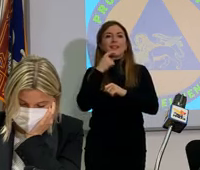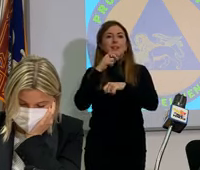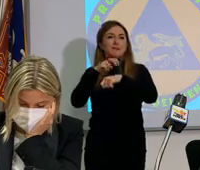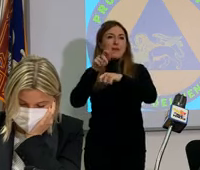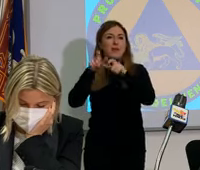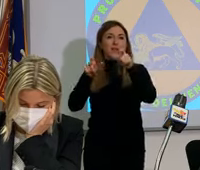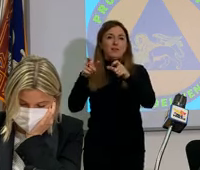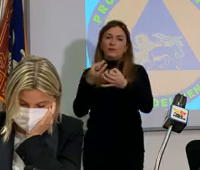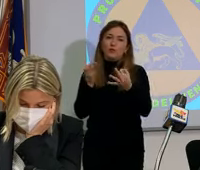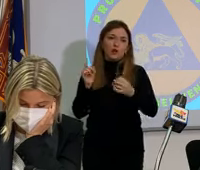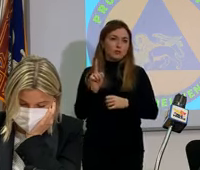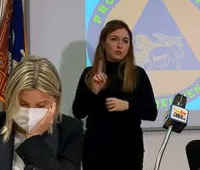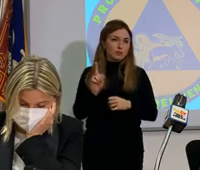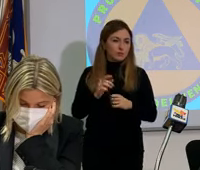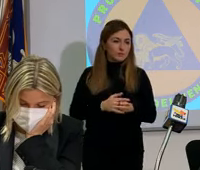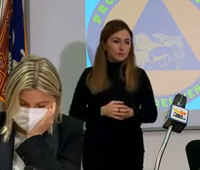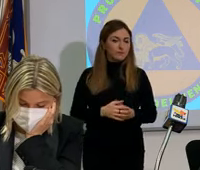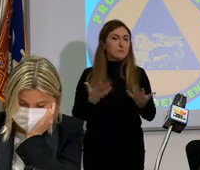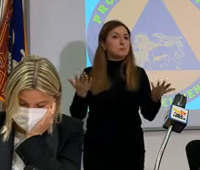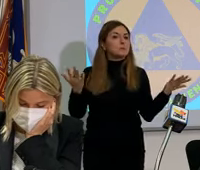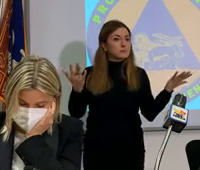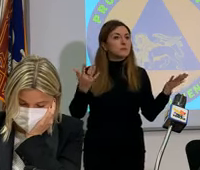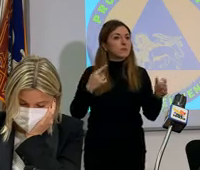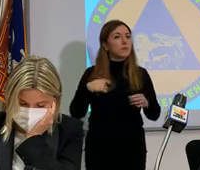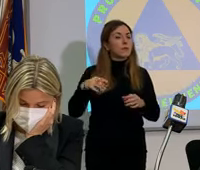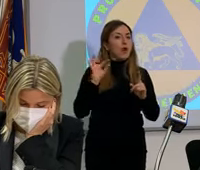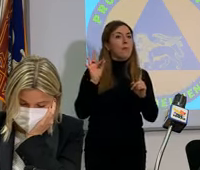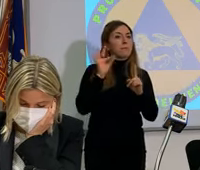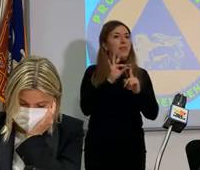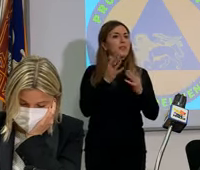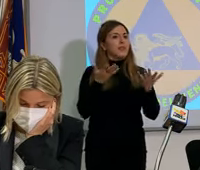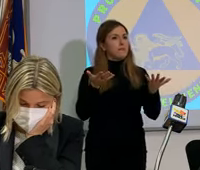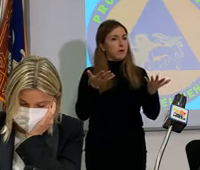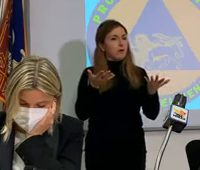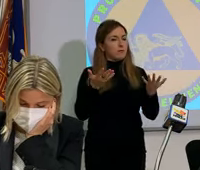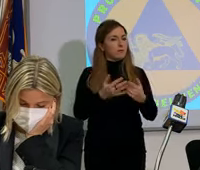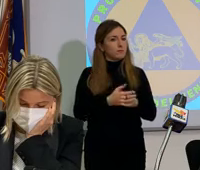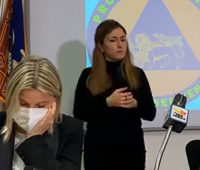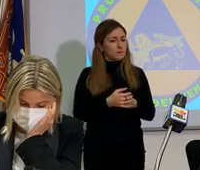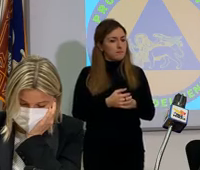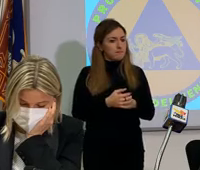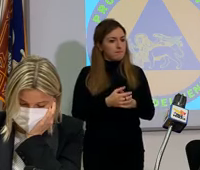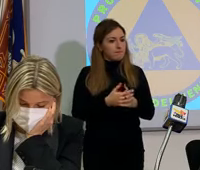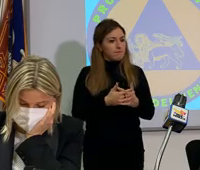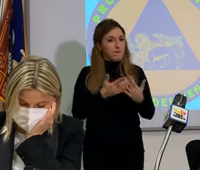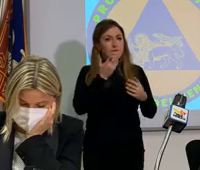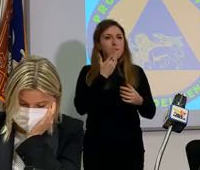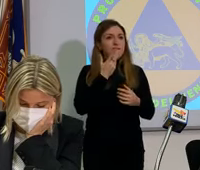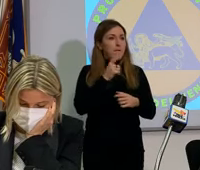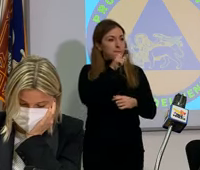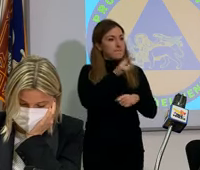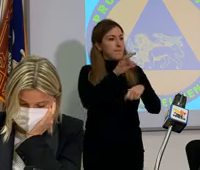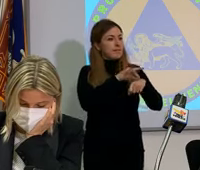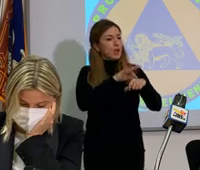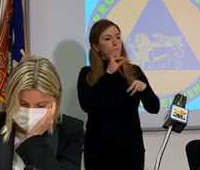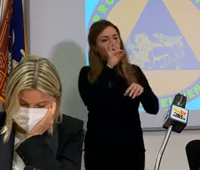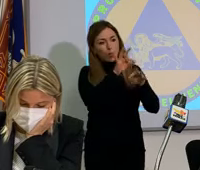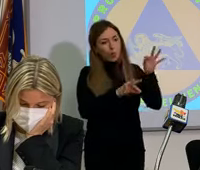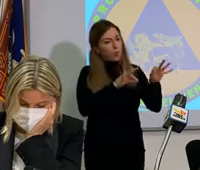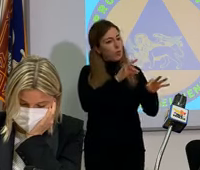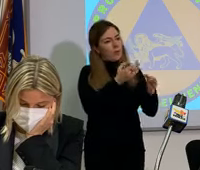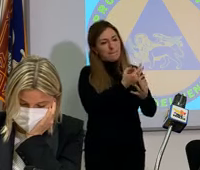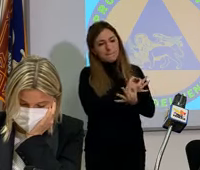quindi l'intento nostro al di là che il primo intento era di far avere il paziente all'assistenza di cui